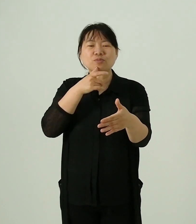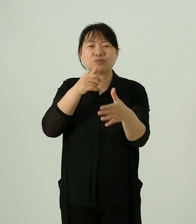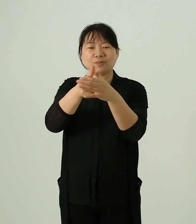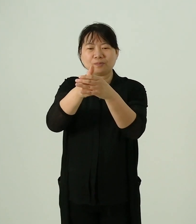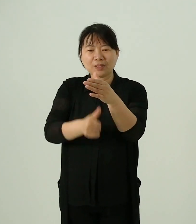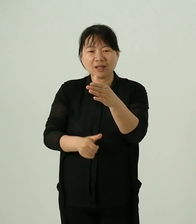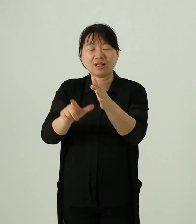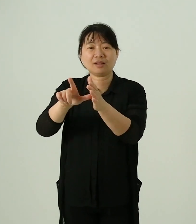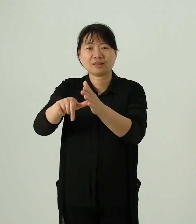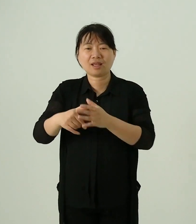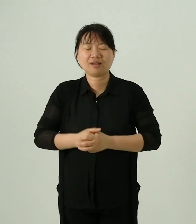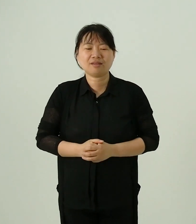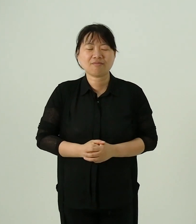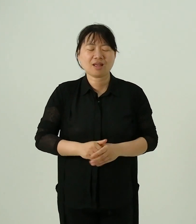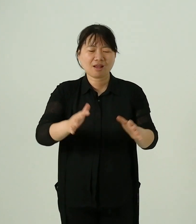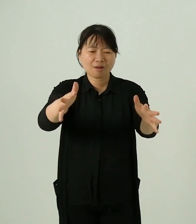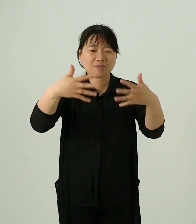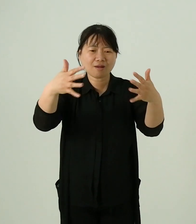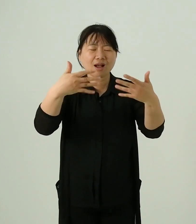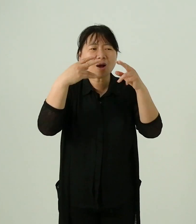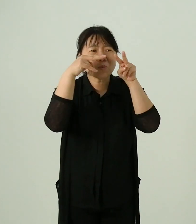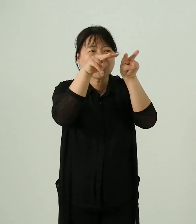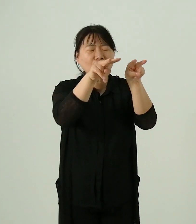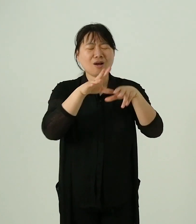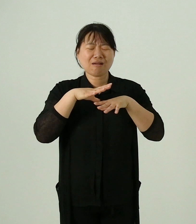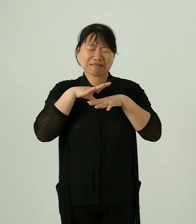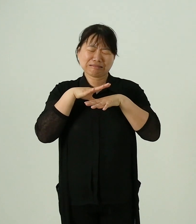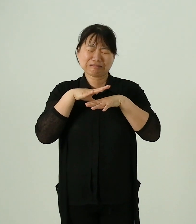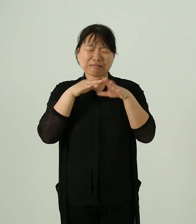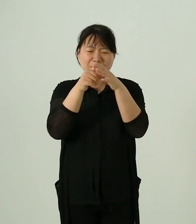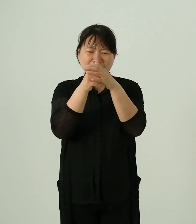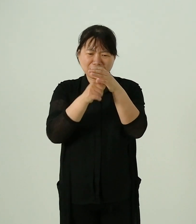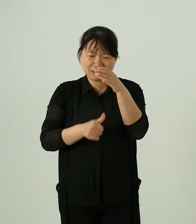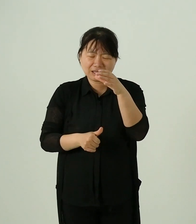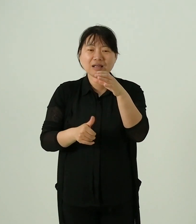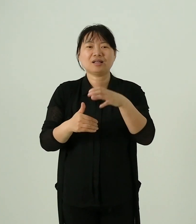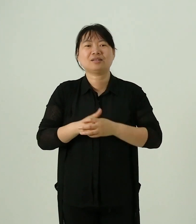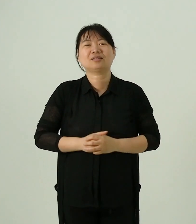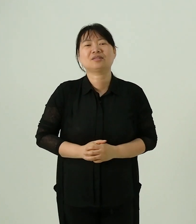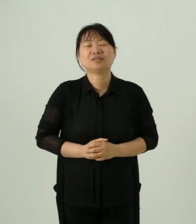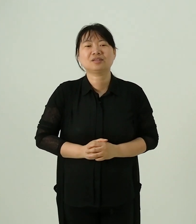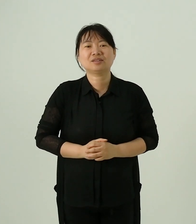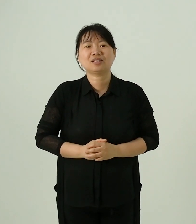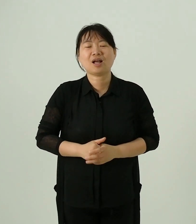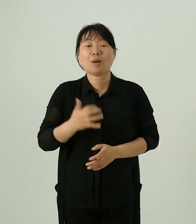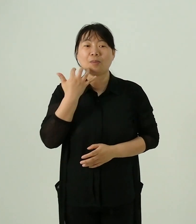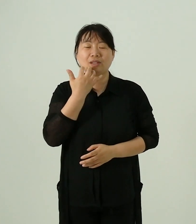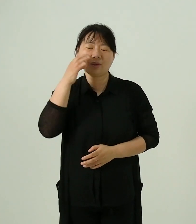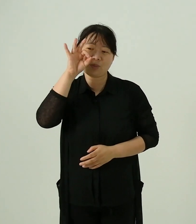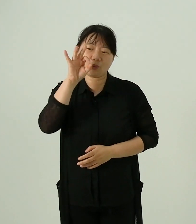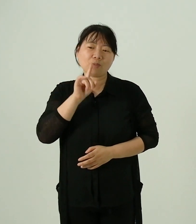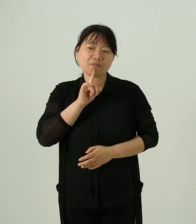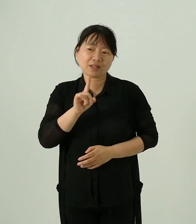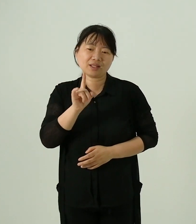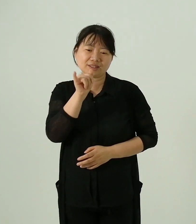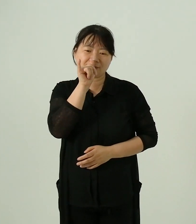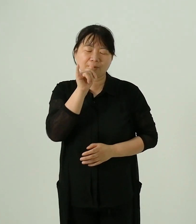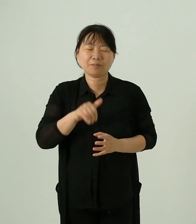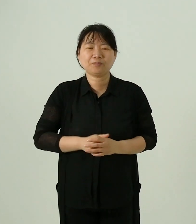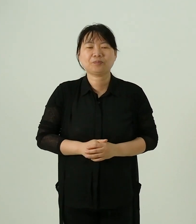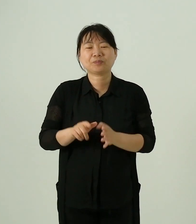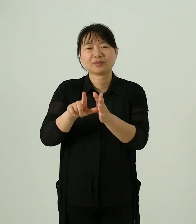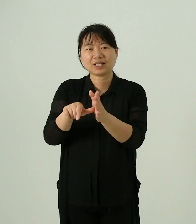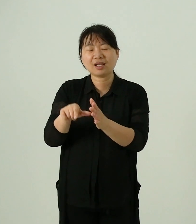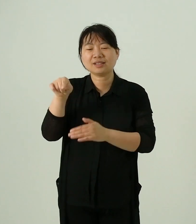때 바람을 보고 무서워 빠져가는지라 베드로를 보고 하신 얘기예요.